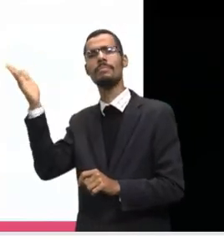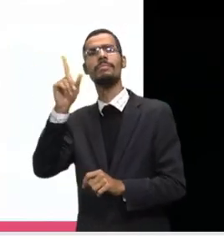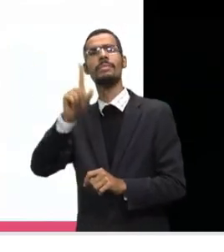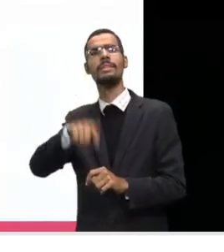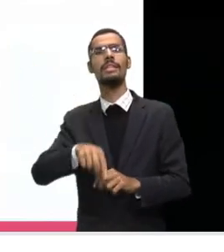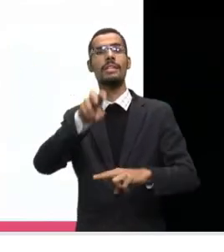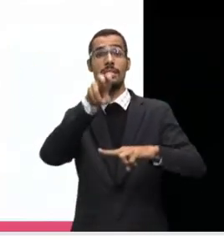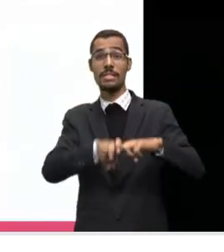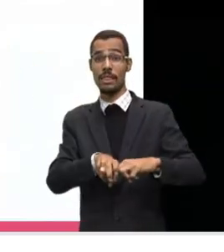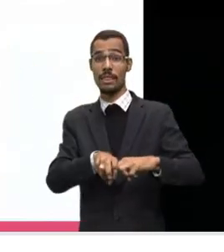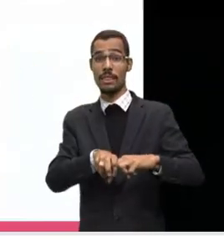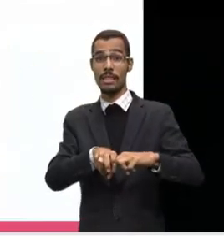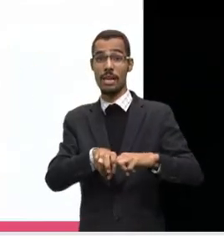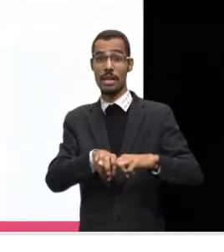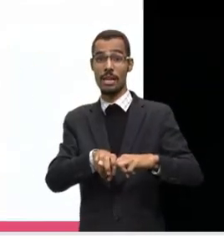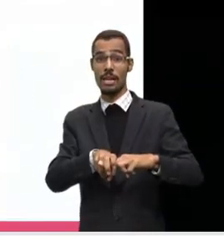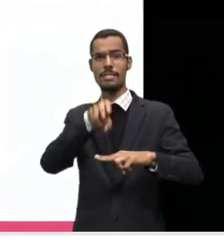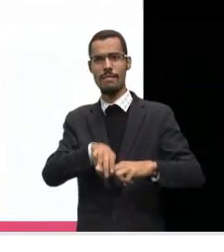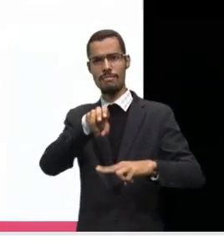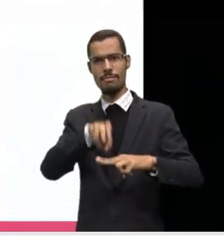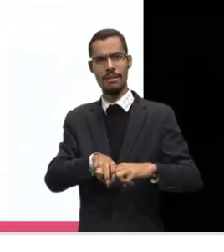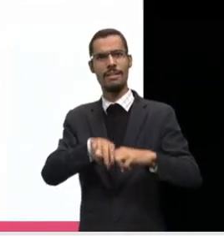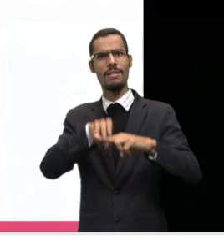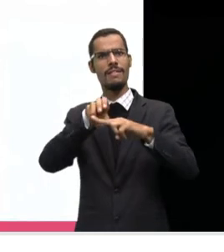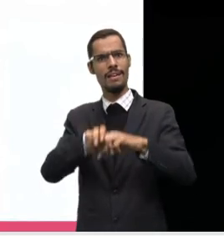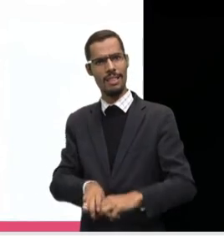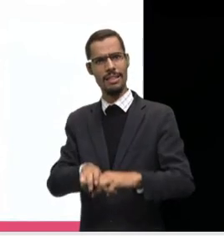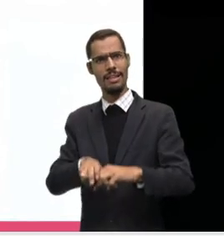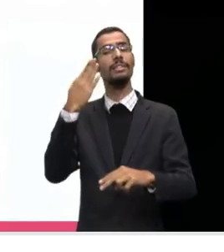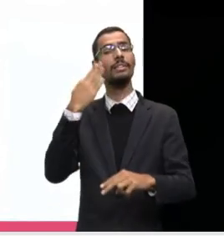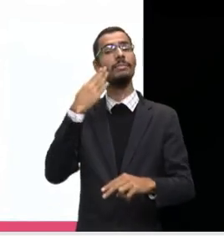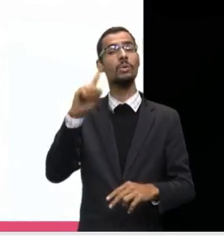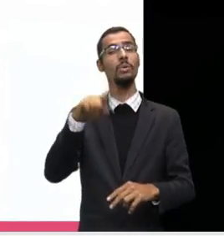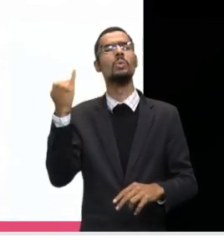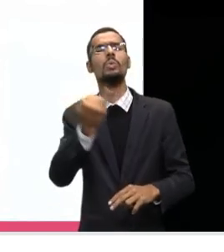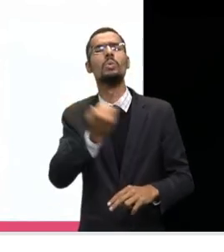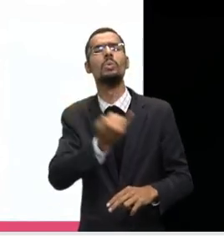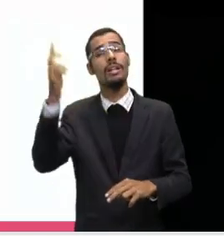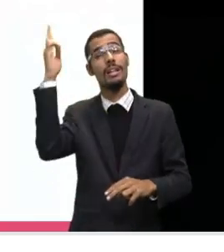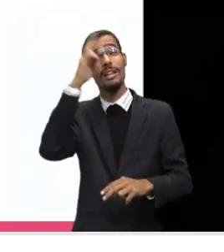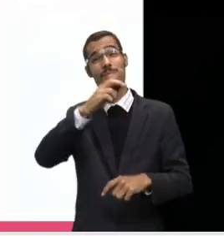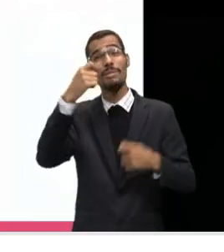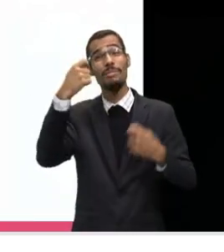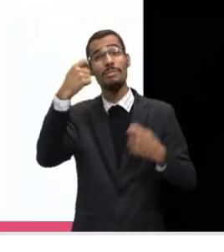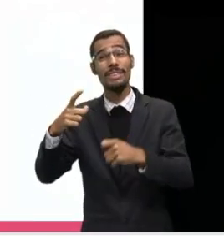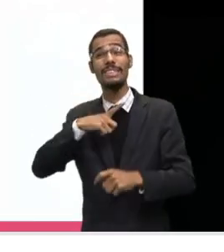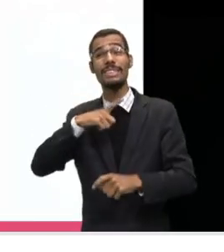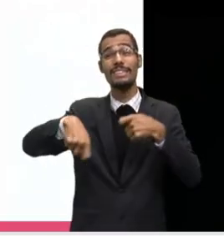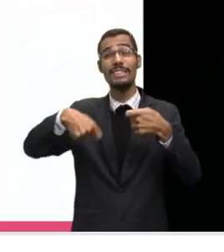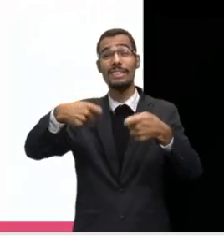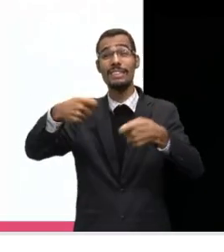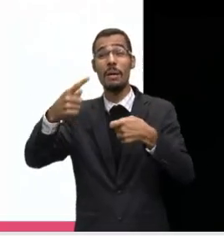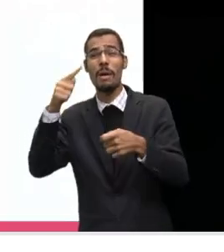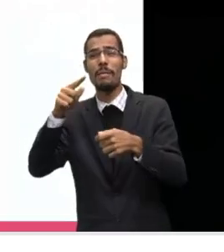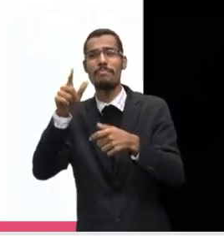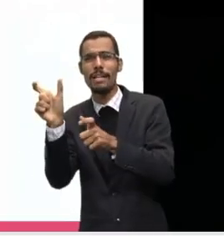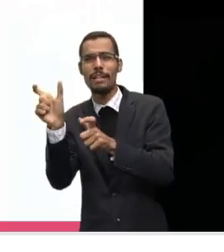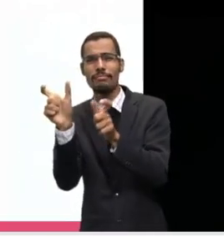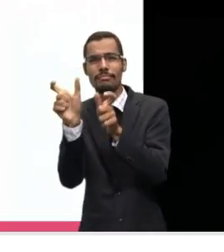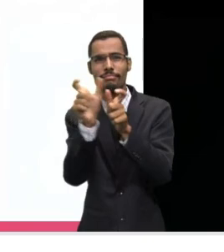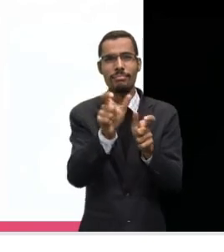de sentar e de cadeira. O que nós precisamos sempre nos recordar quando vamos fazer um processo de